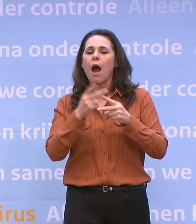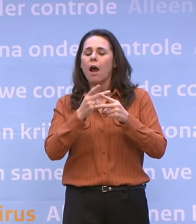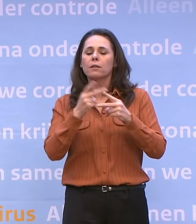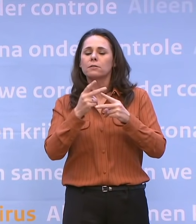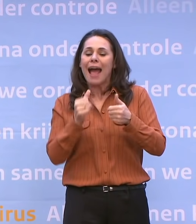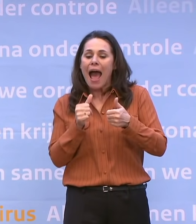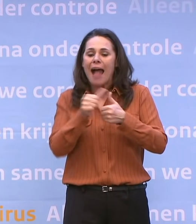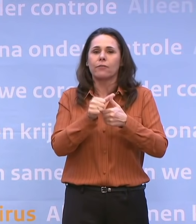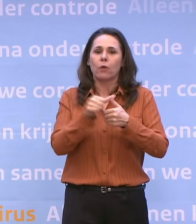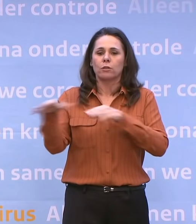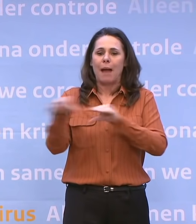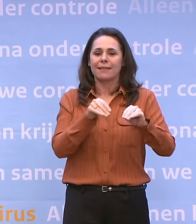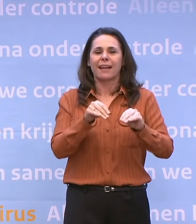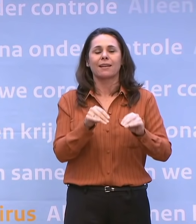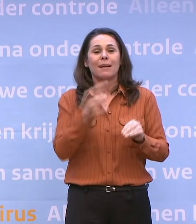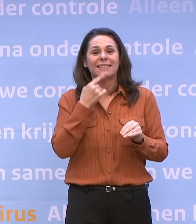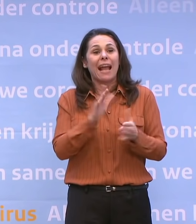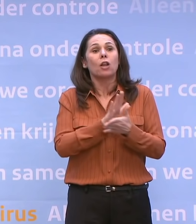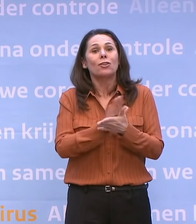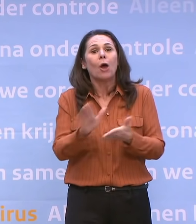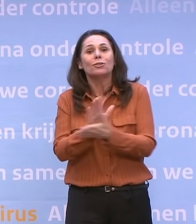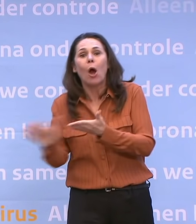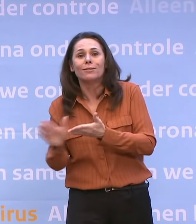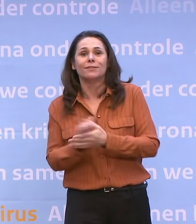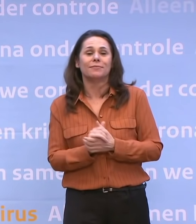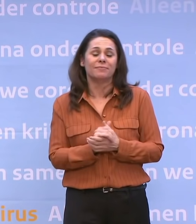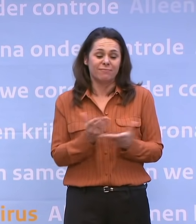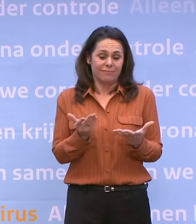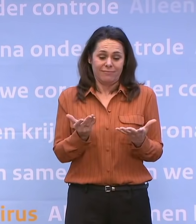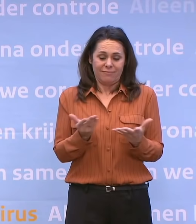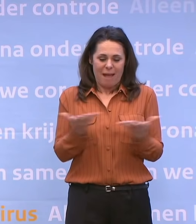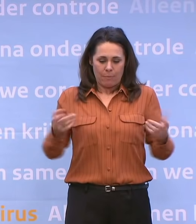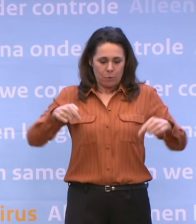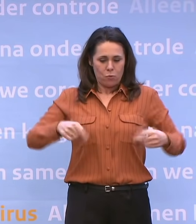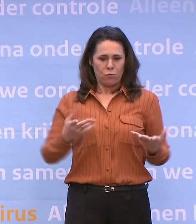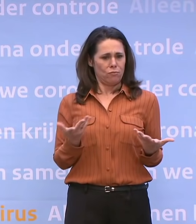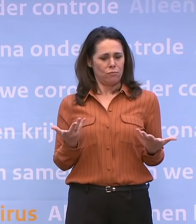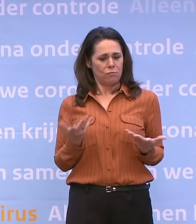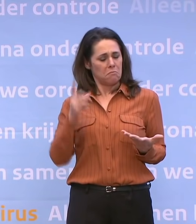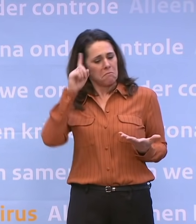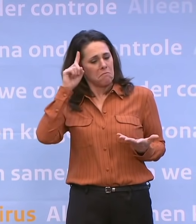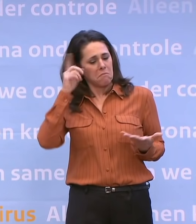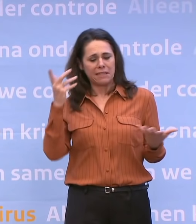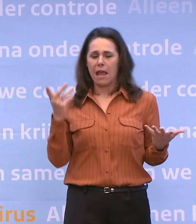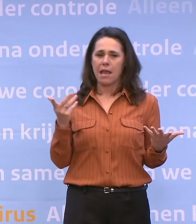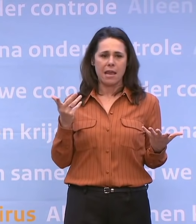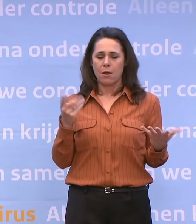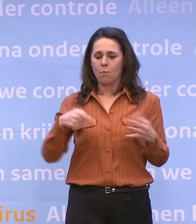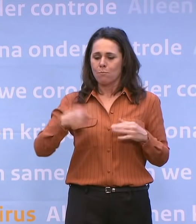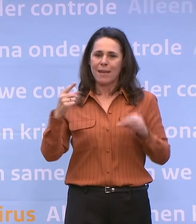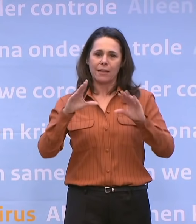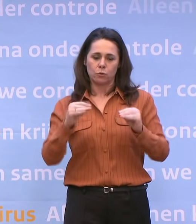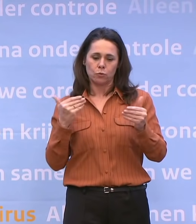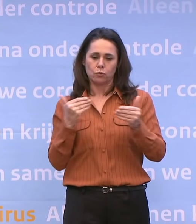voor 28 april. Maar je kunt nooit nooit zeggen, maar er zijn op dit moment geen enkele aanwijzingen. Er zijn geen aanwijzingen voor of plannen voor om meer te doen